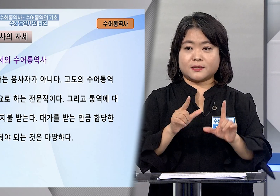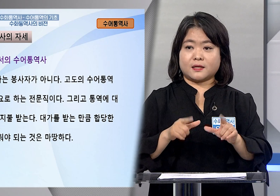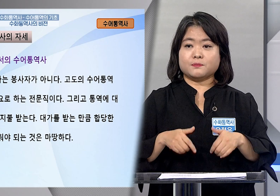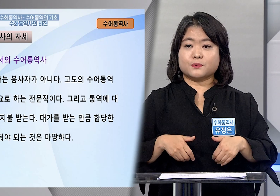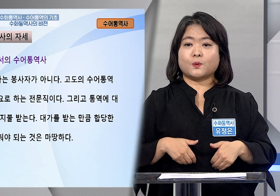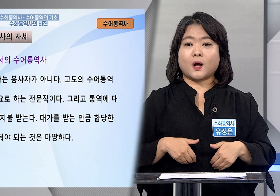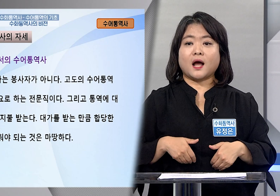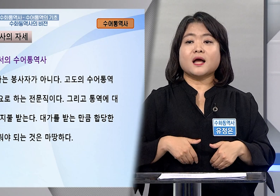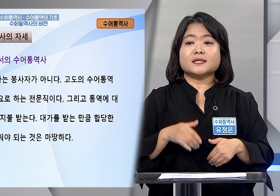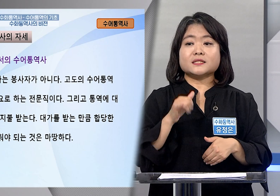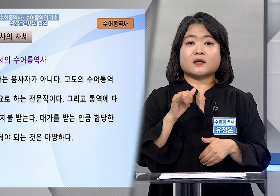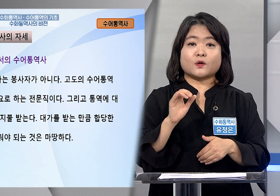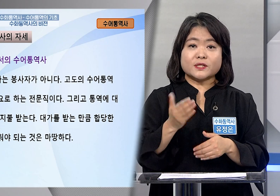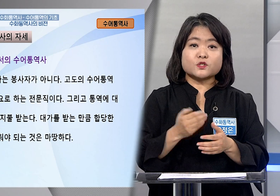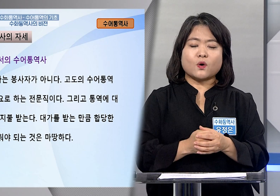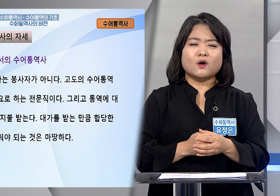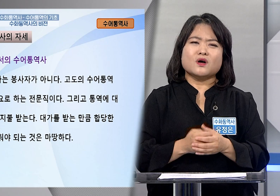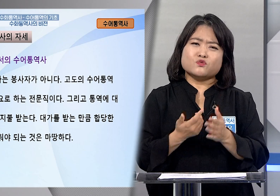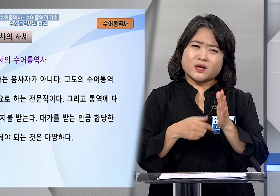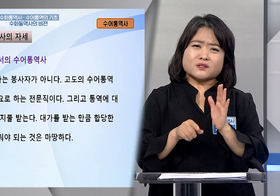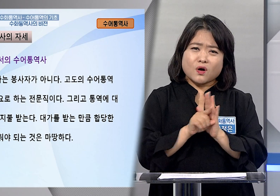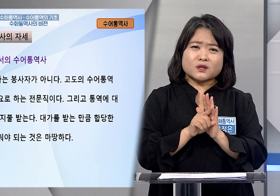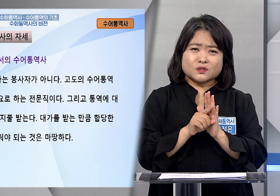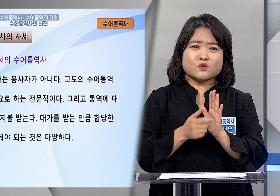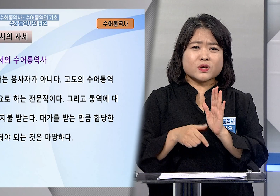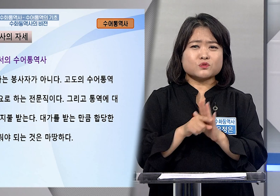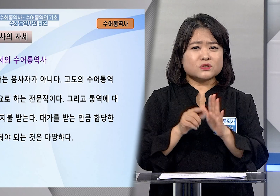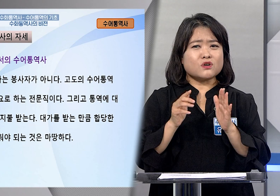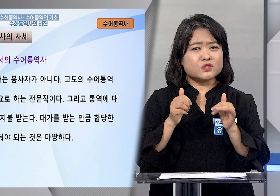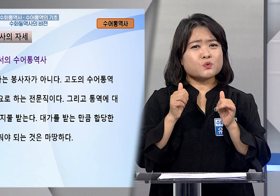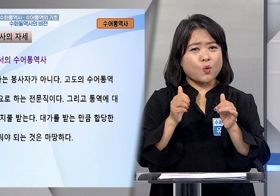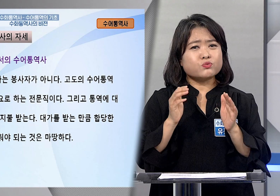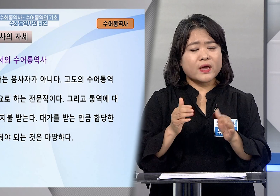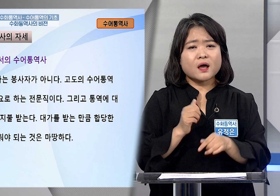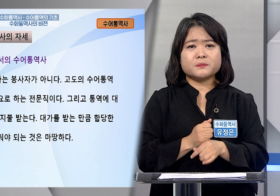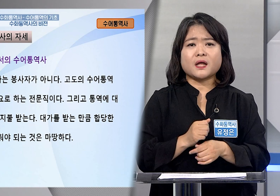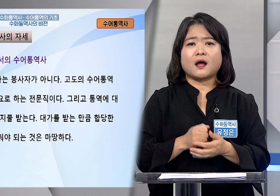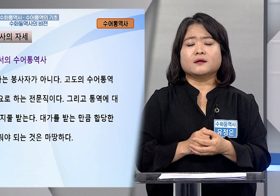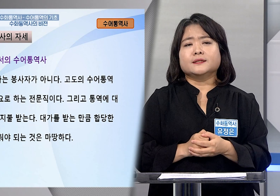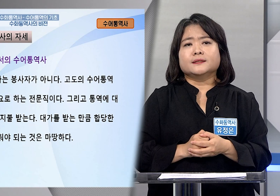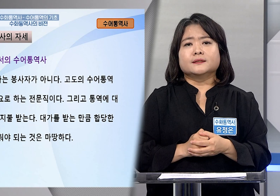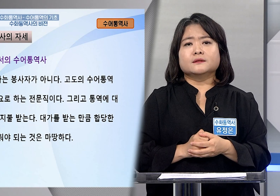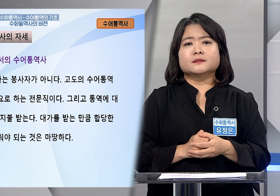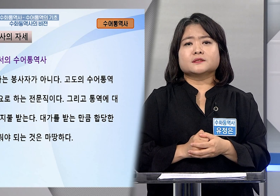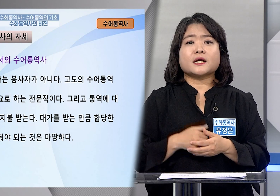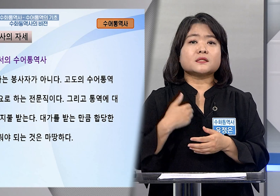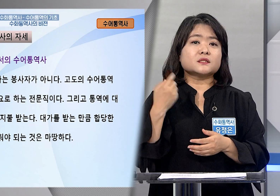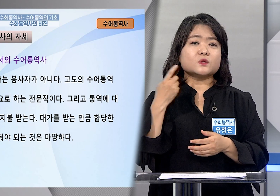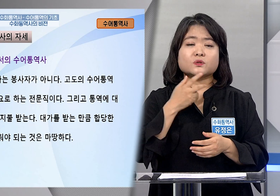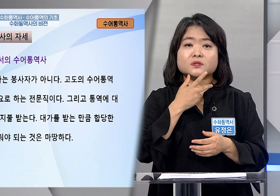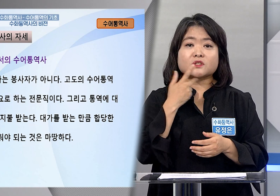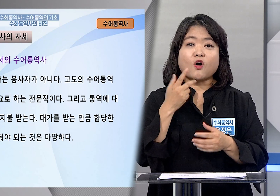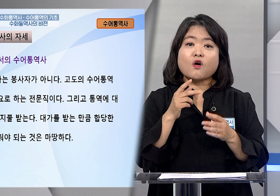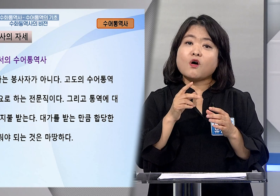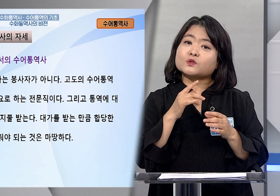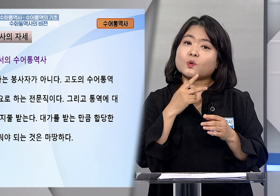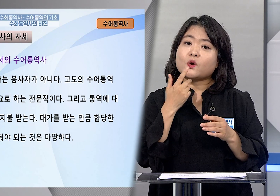자세의 필요가 있어야겠죠. 그걸 위해서 우리 열심히 공부해야 합니다. 제가 듣기로 영어